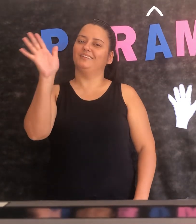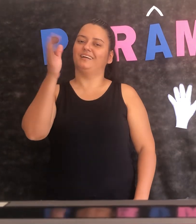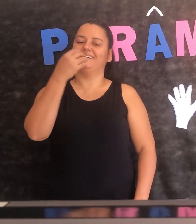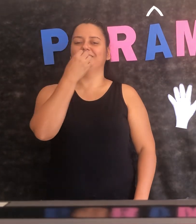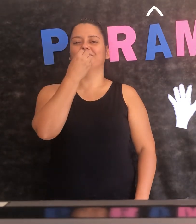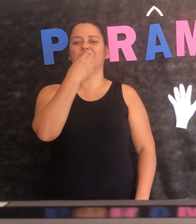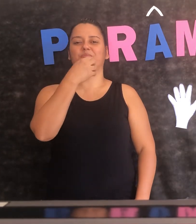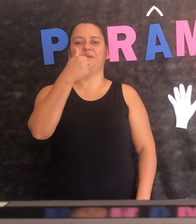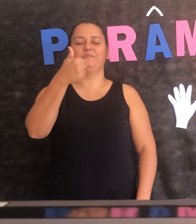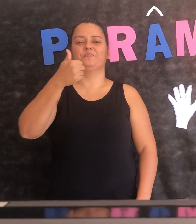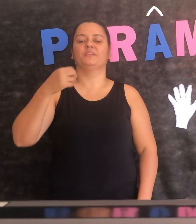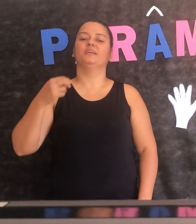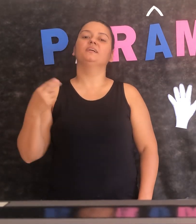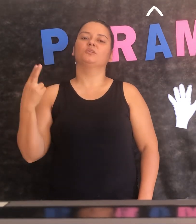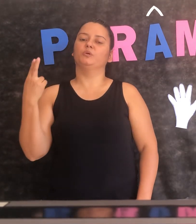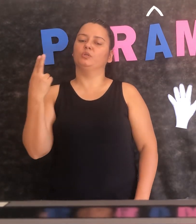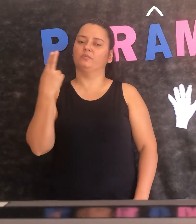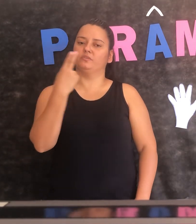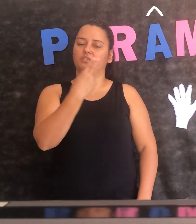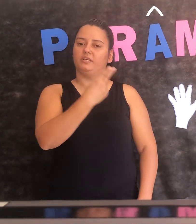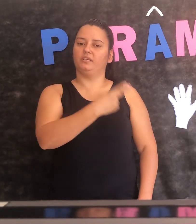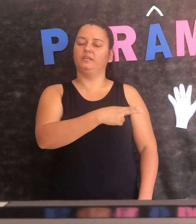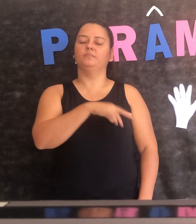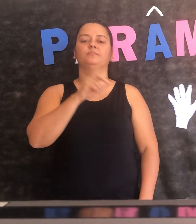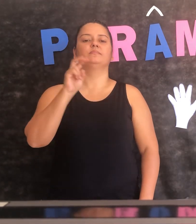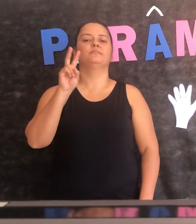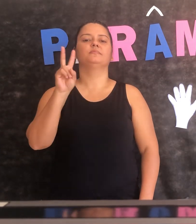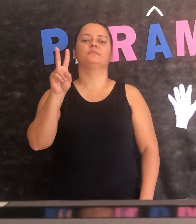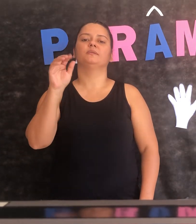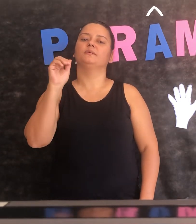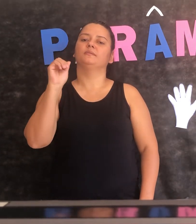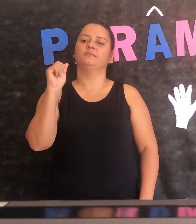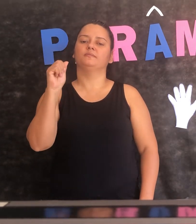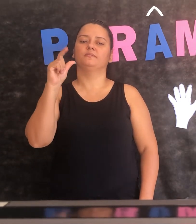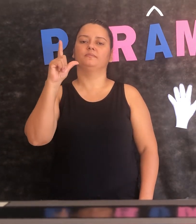Olá, tudo bem? Meu nome é Valdirene.